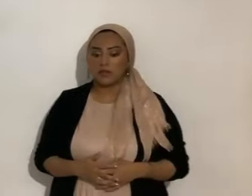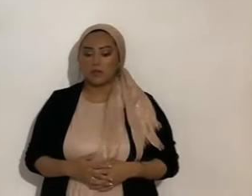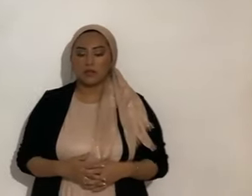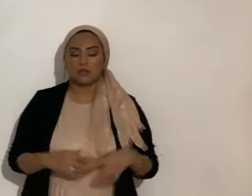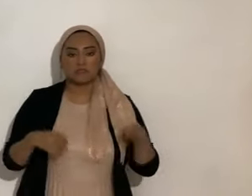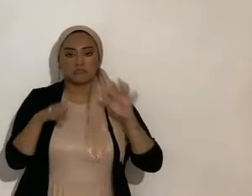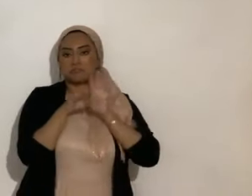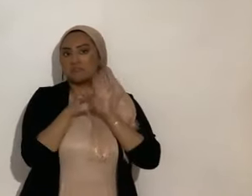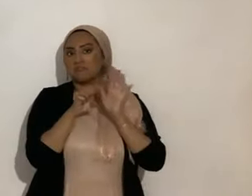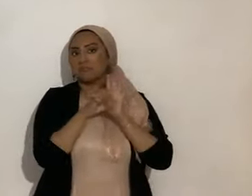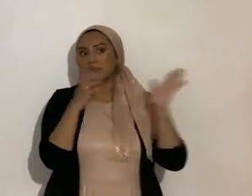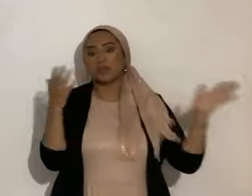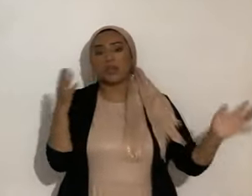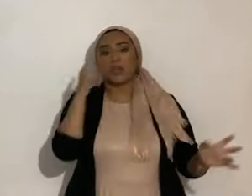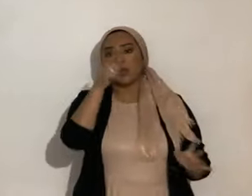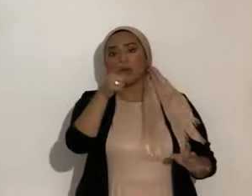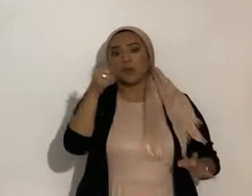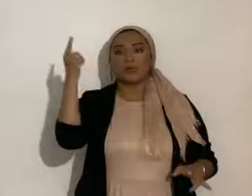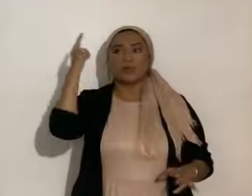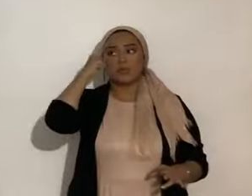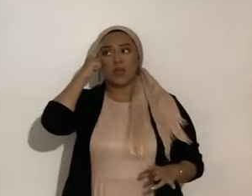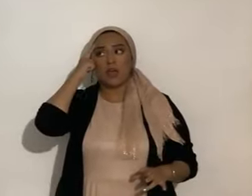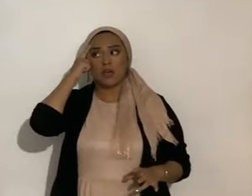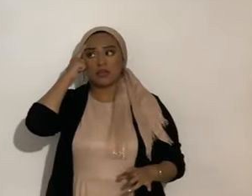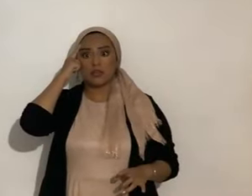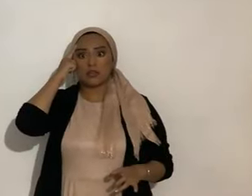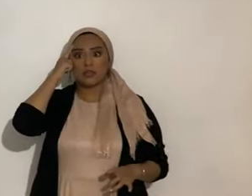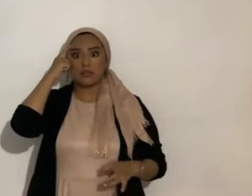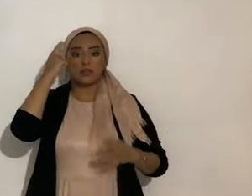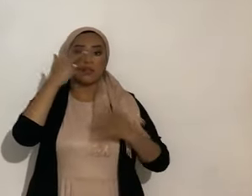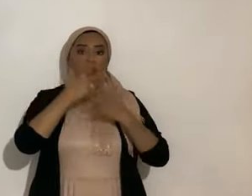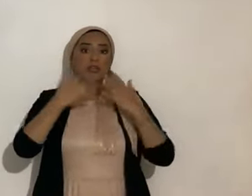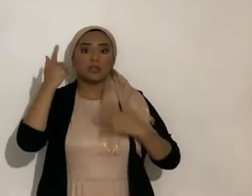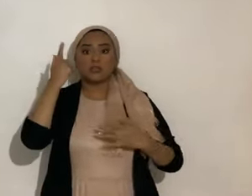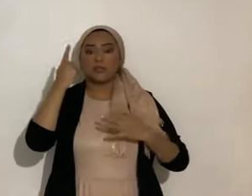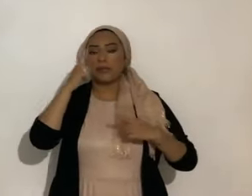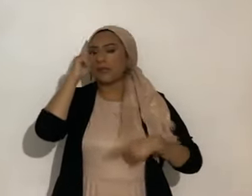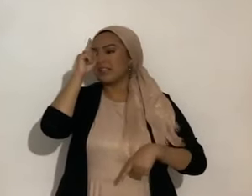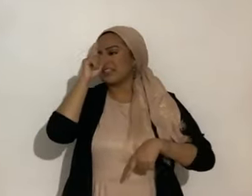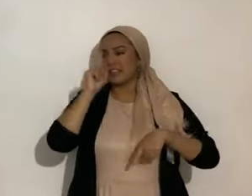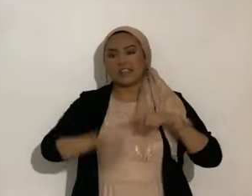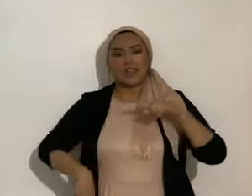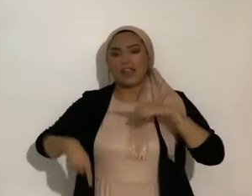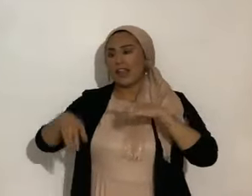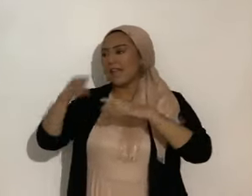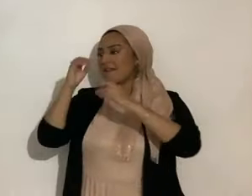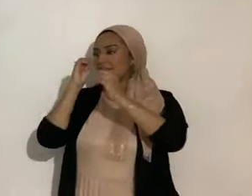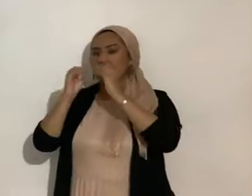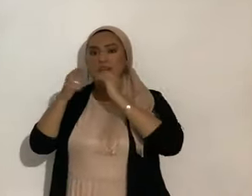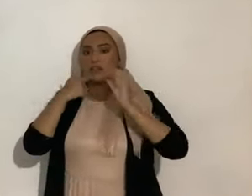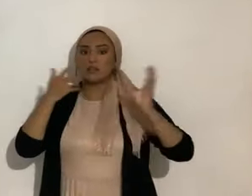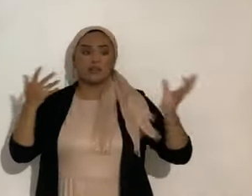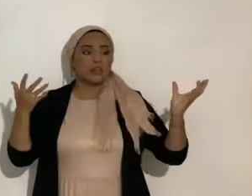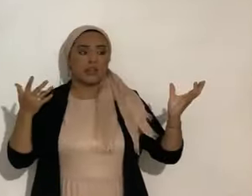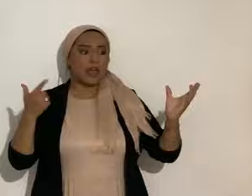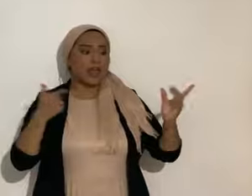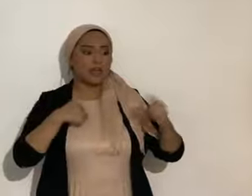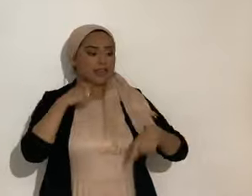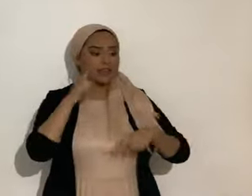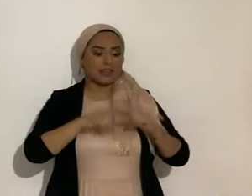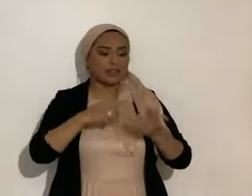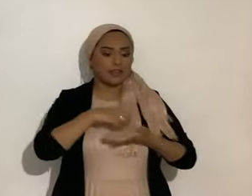por ejemplo, tú pensabas que algo era incorregible. Tú decías, no, pero no me puedo quitar